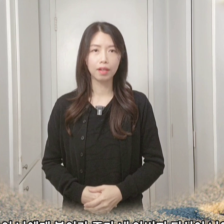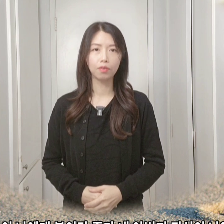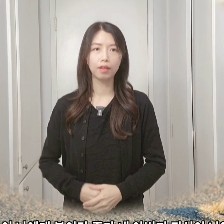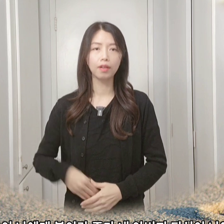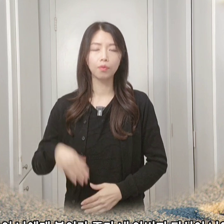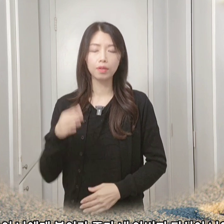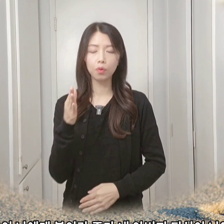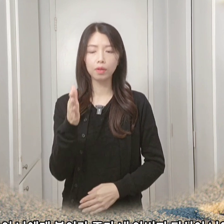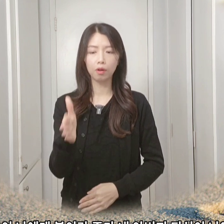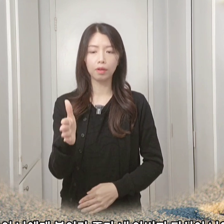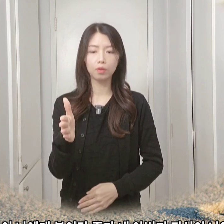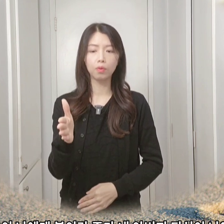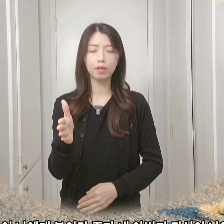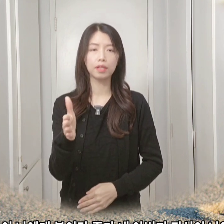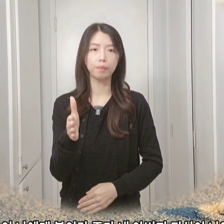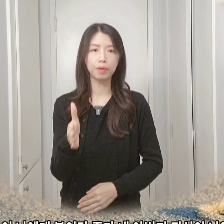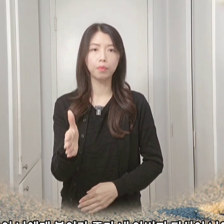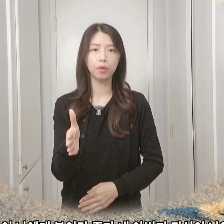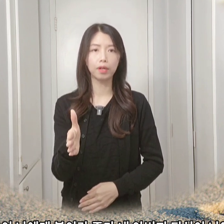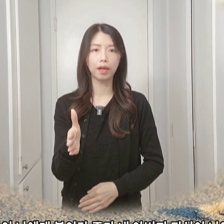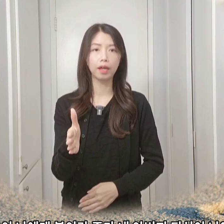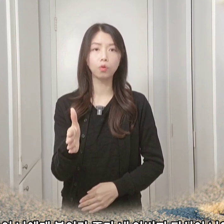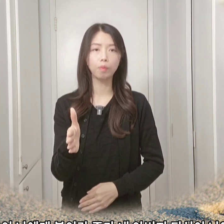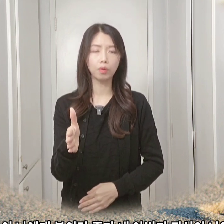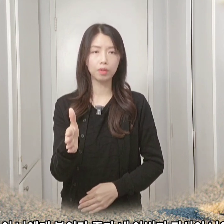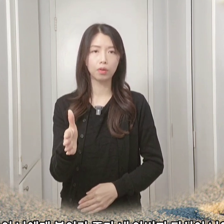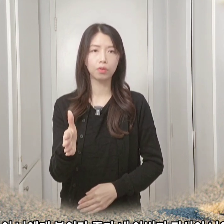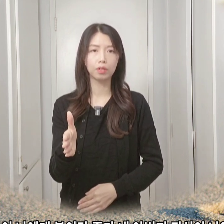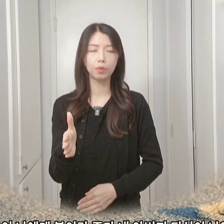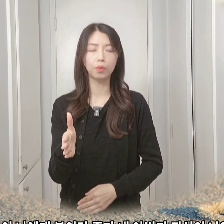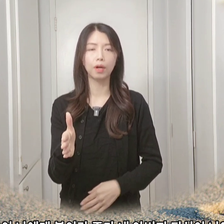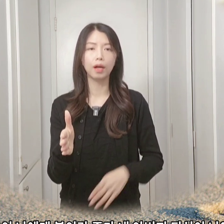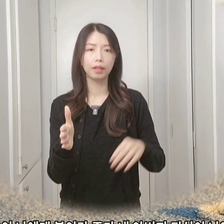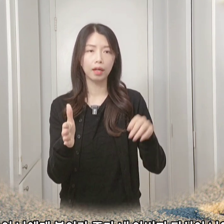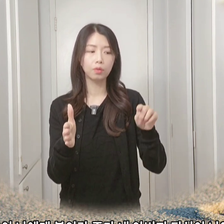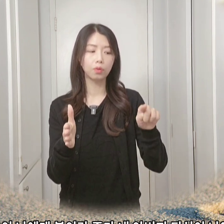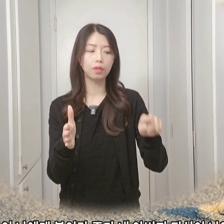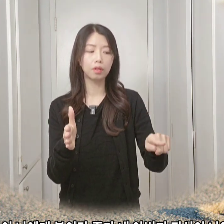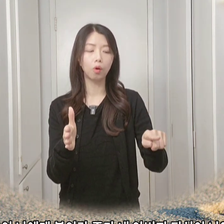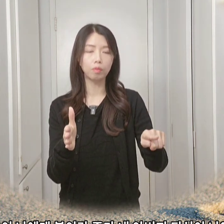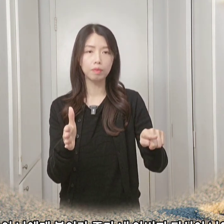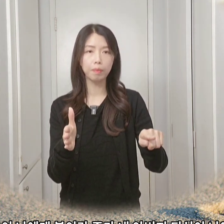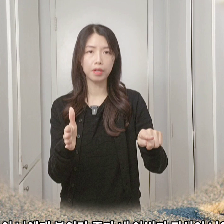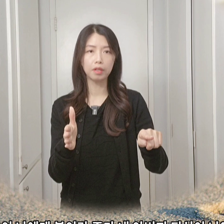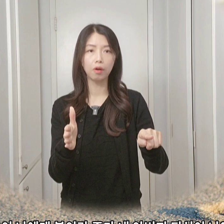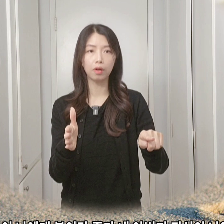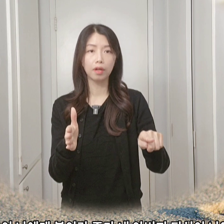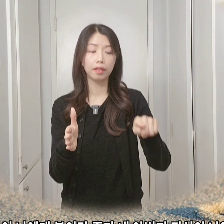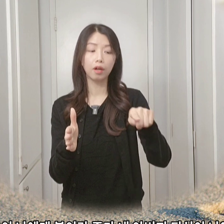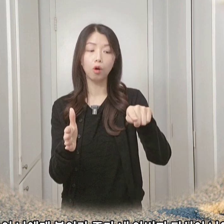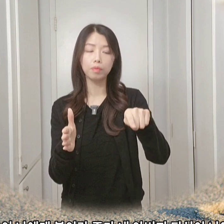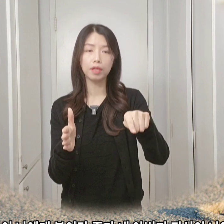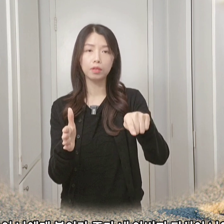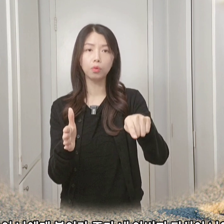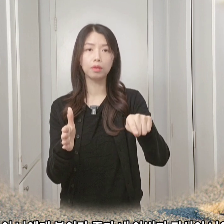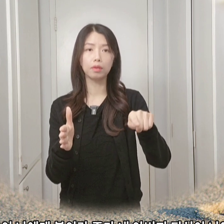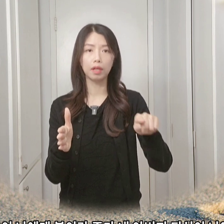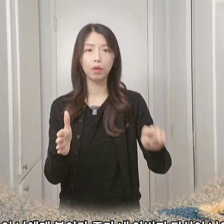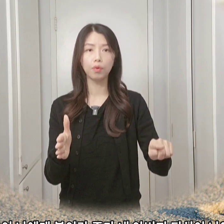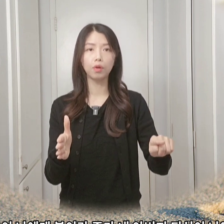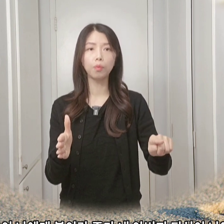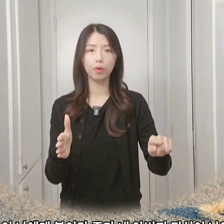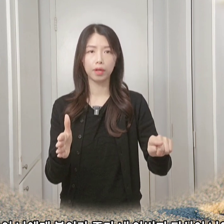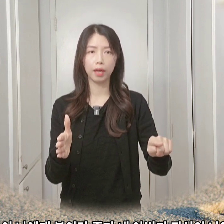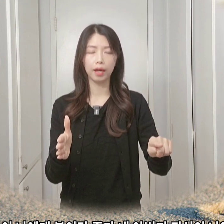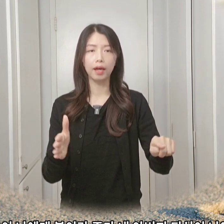믿다라고 한 뜻의 수어는 왼손은 이렇게 손끝이 앞을 보이게 똑바로 세워주시고 다른 손은 검지만 펴셔서 이때 검지의